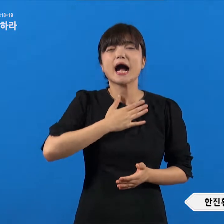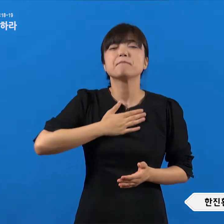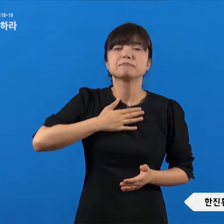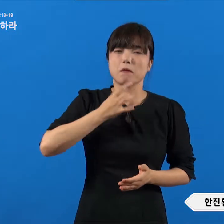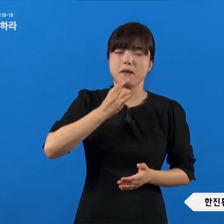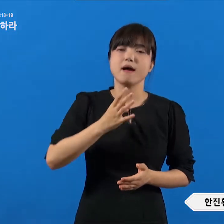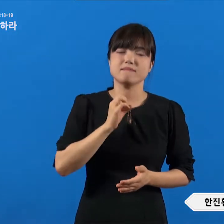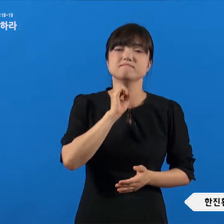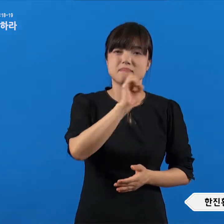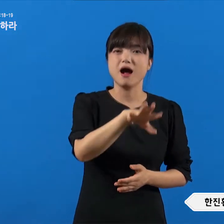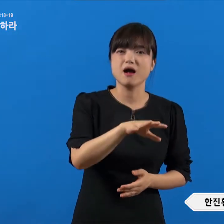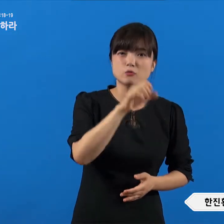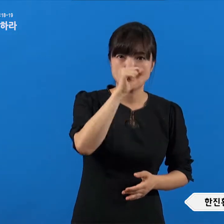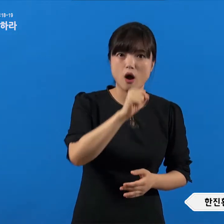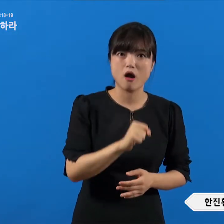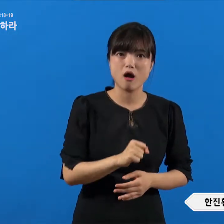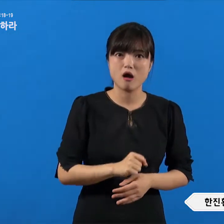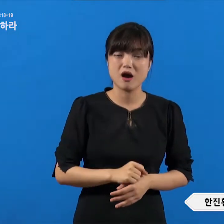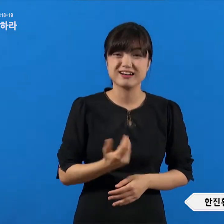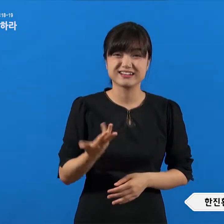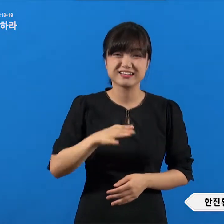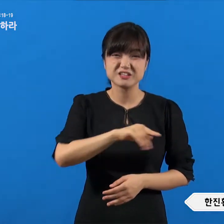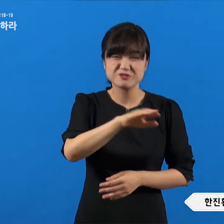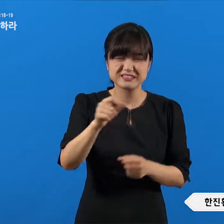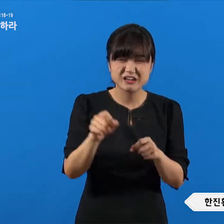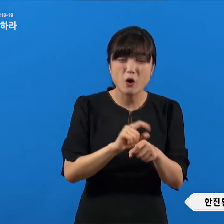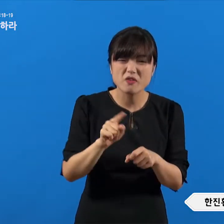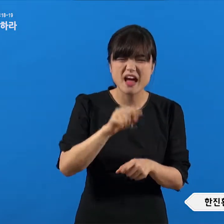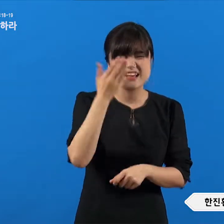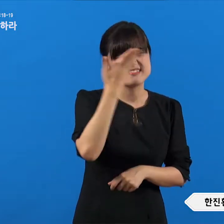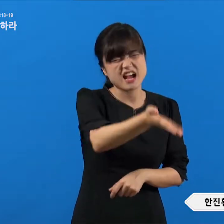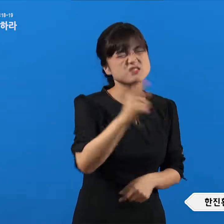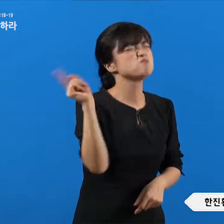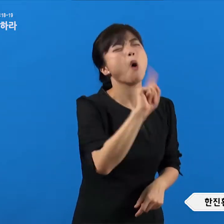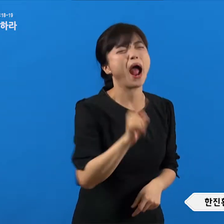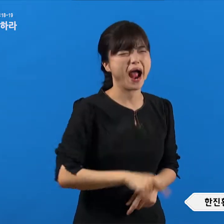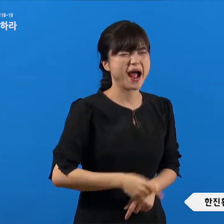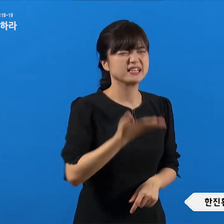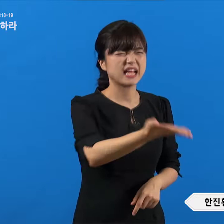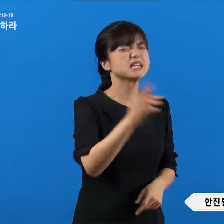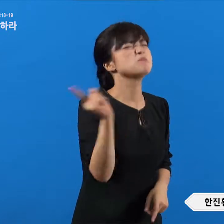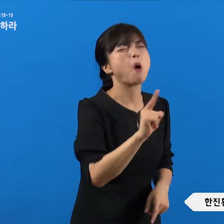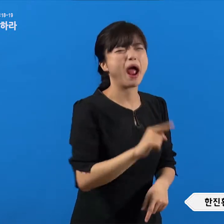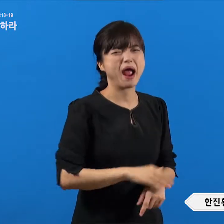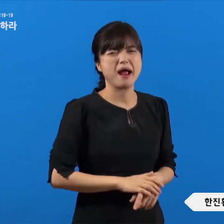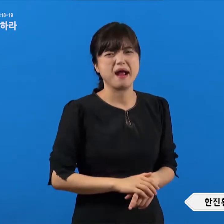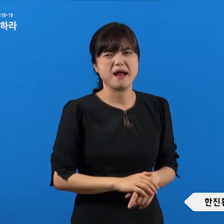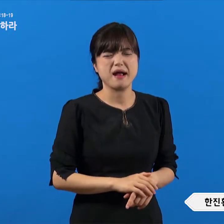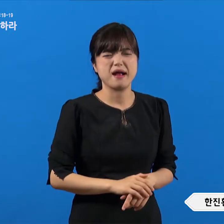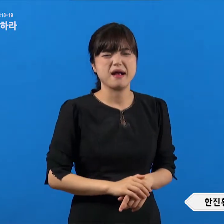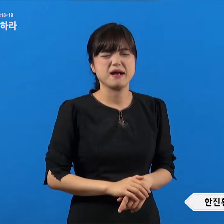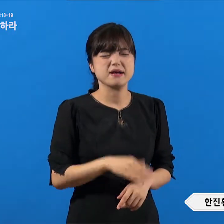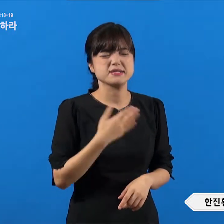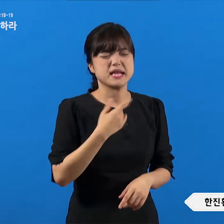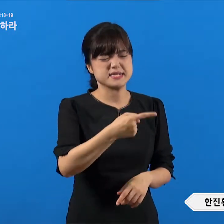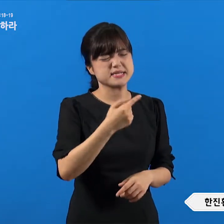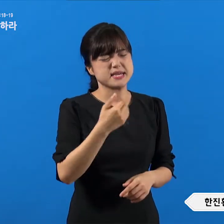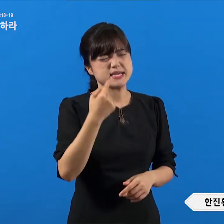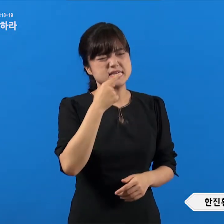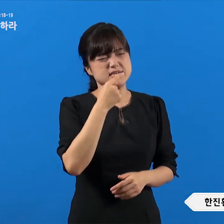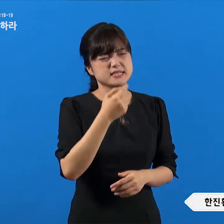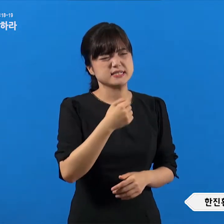것만 말하면 됩니다. 그런데 당신이 어떻게 그렇게 할 수 있어? 당신이 이렇게